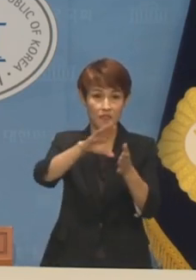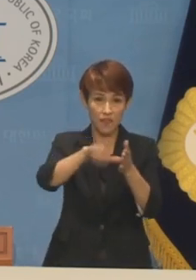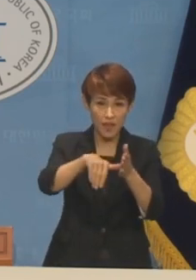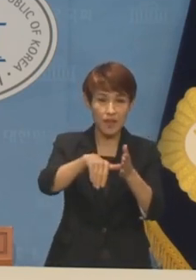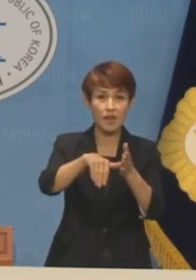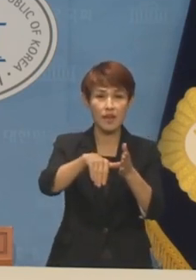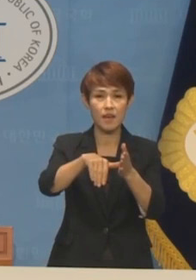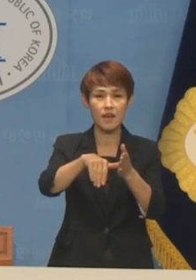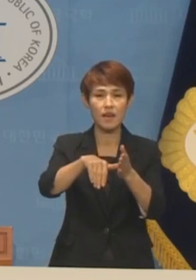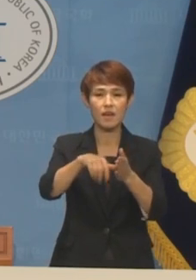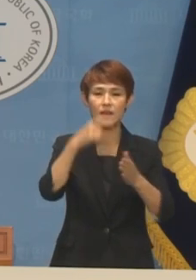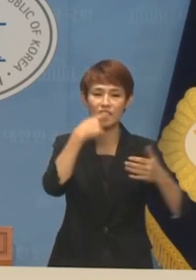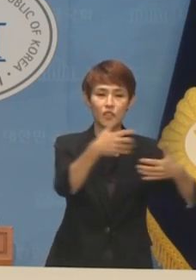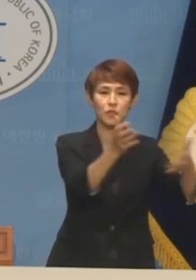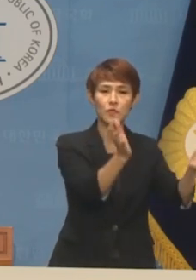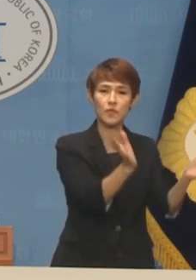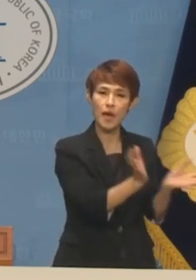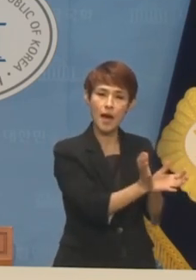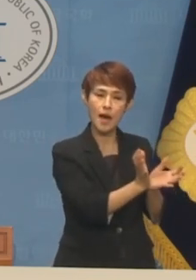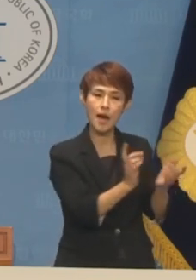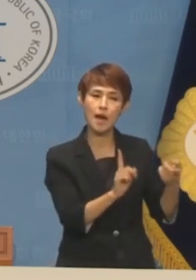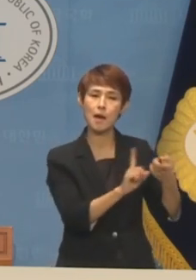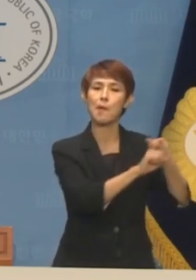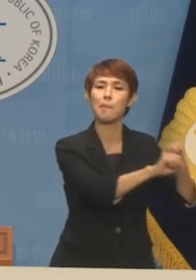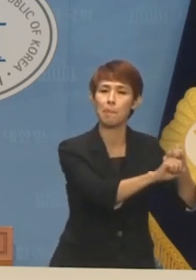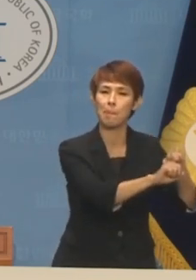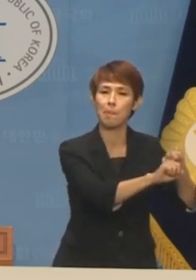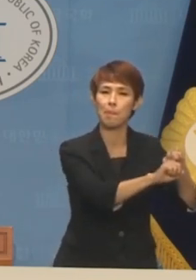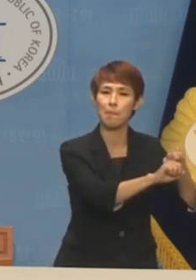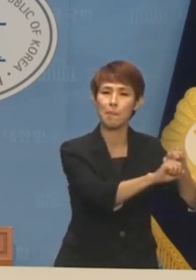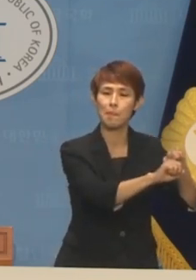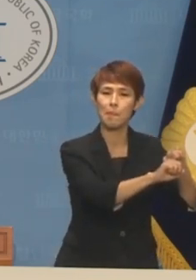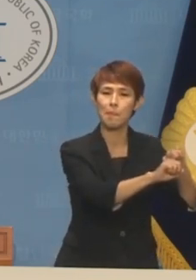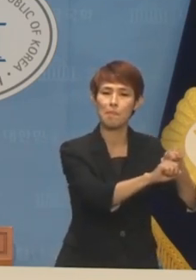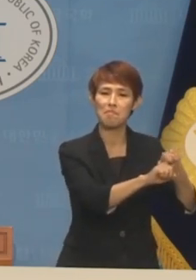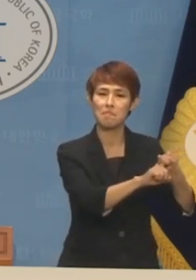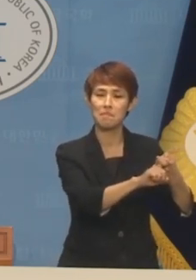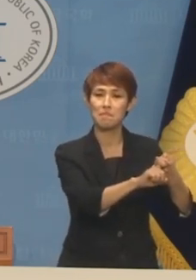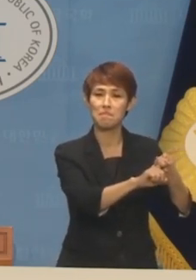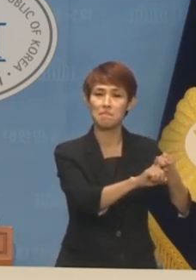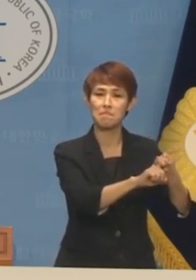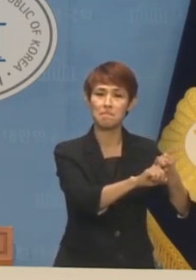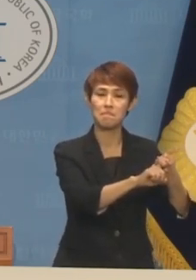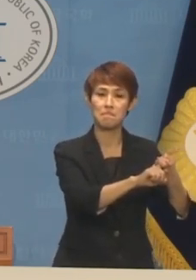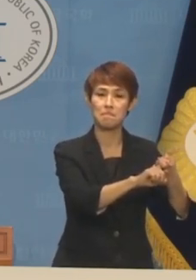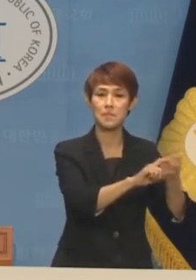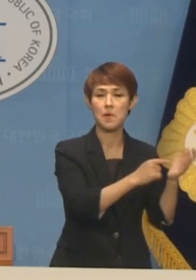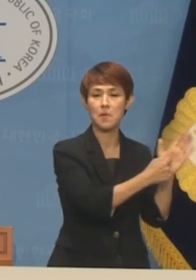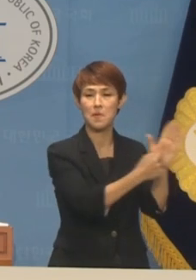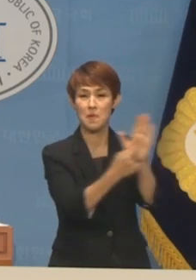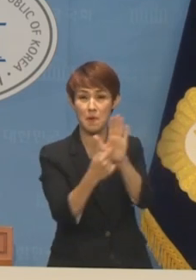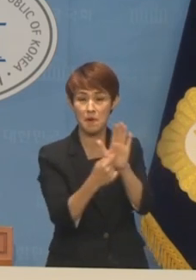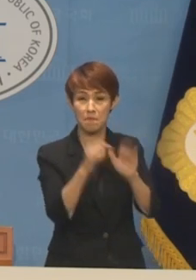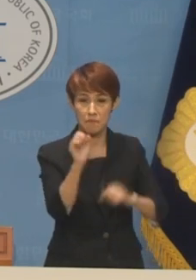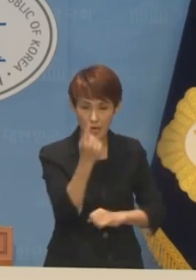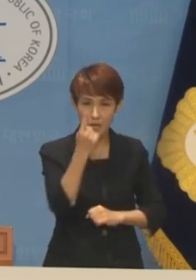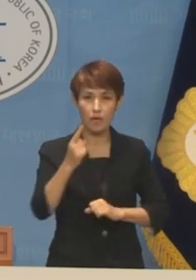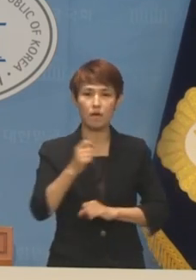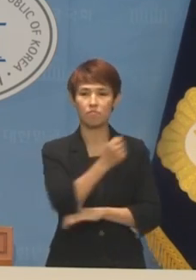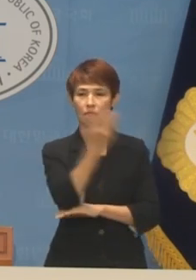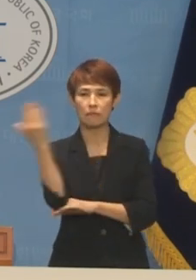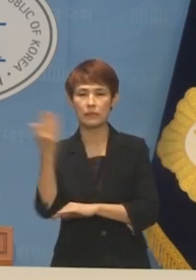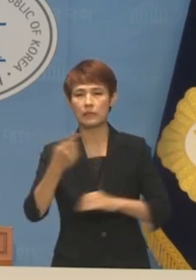공공연하게 민주당의 편향된 해석과 결정으로 언론의 질타를